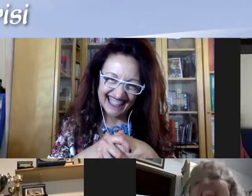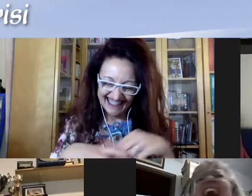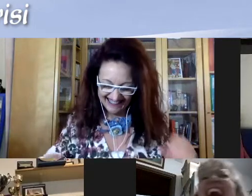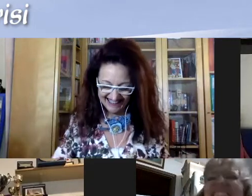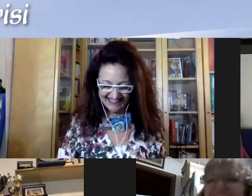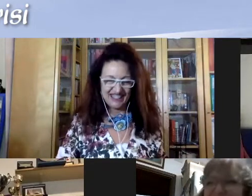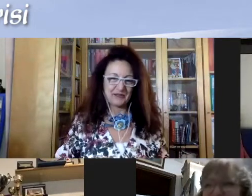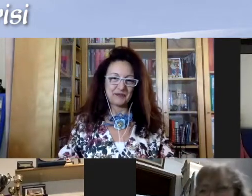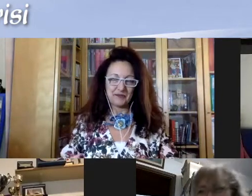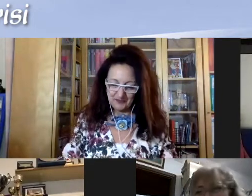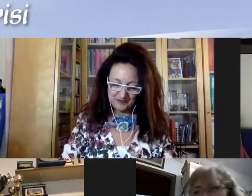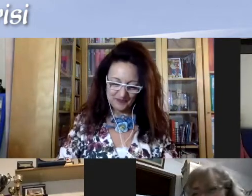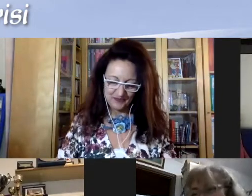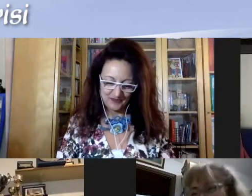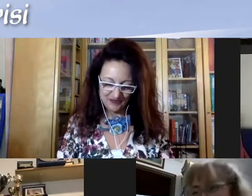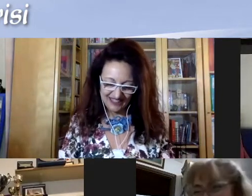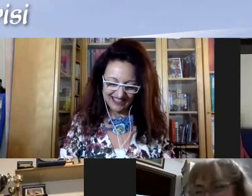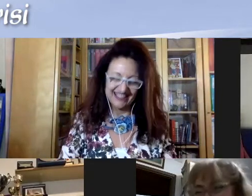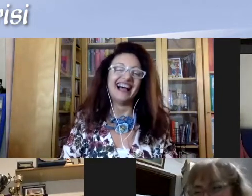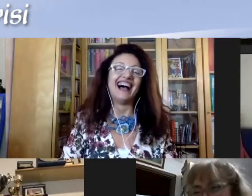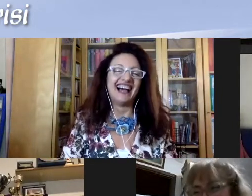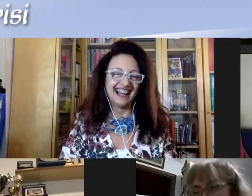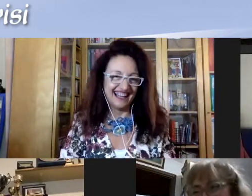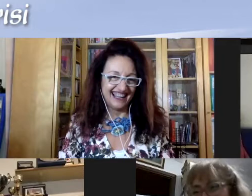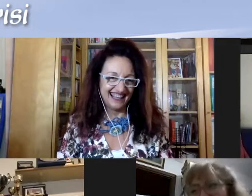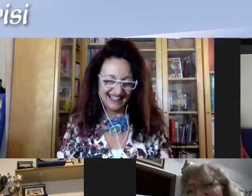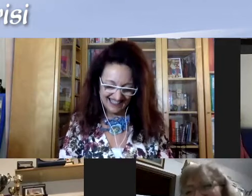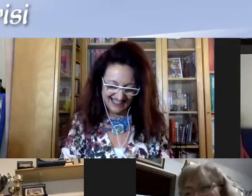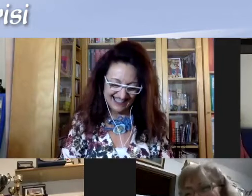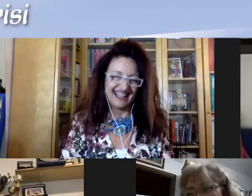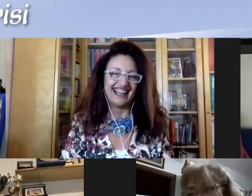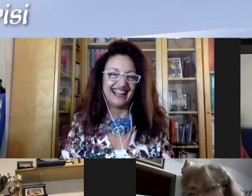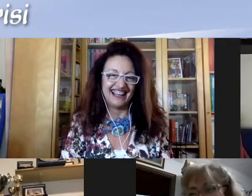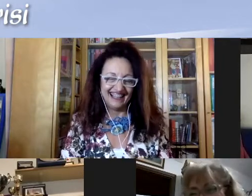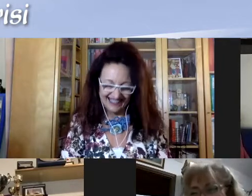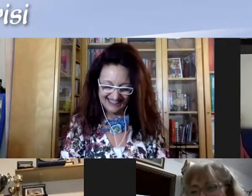siamo tranquilli, io il mio martirio qua. Dai, ormai siamo anziani.